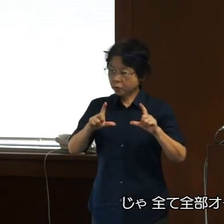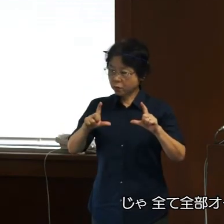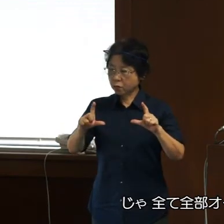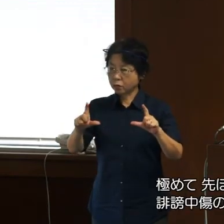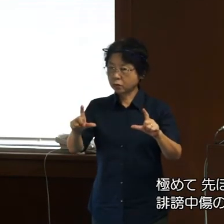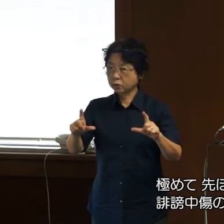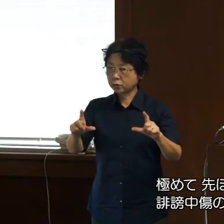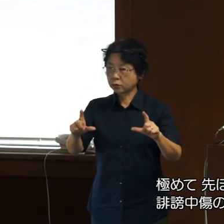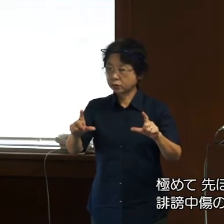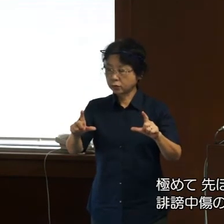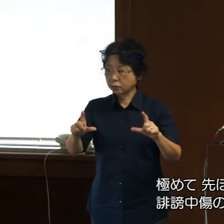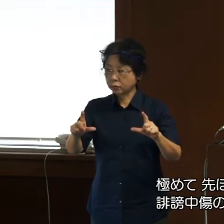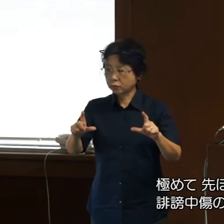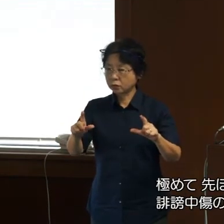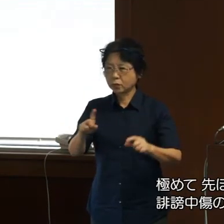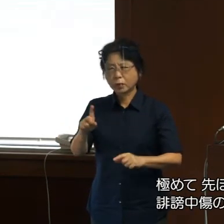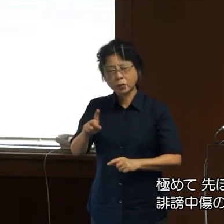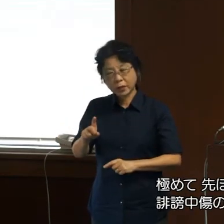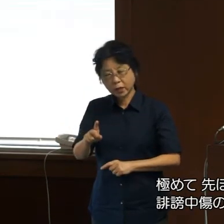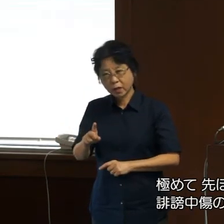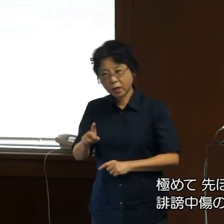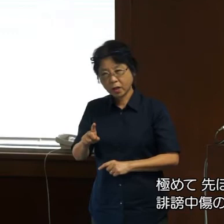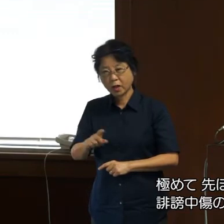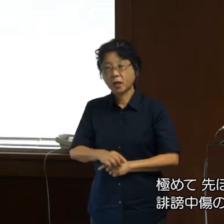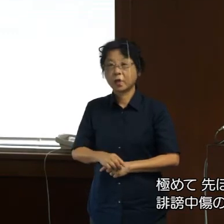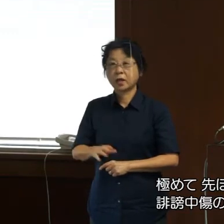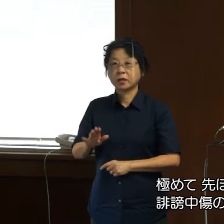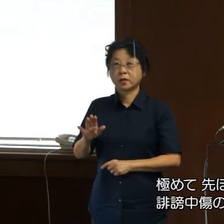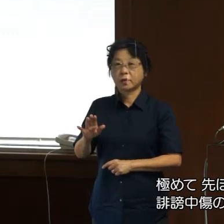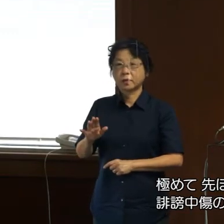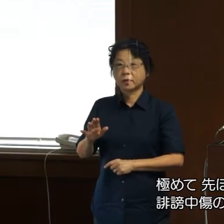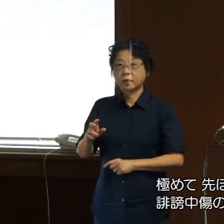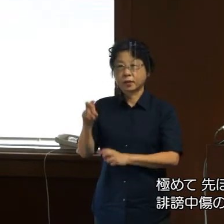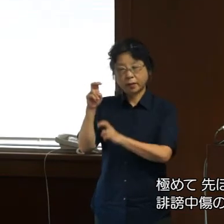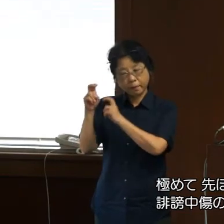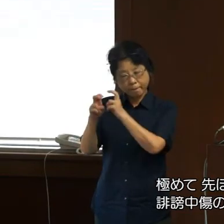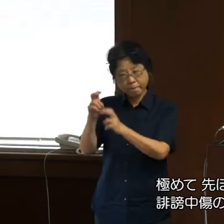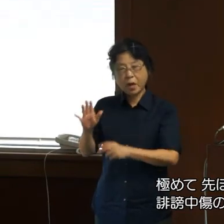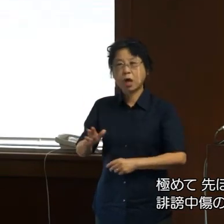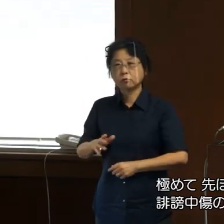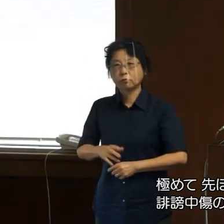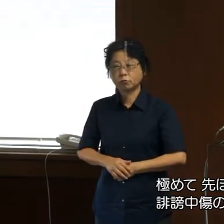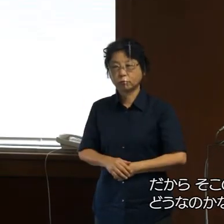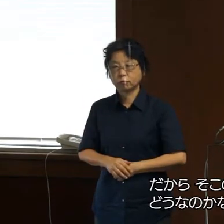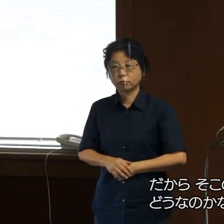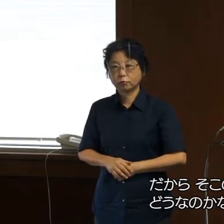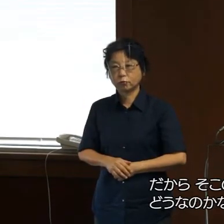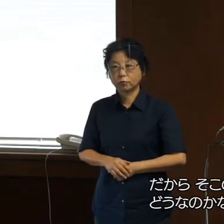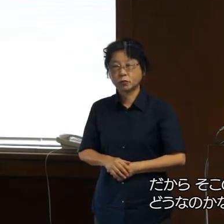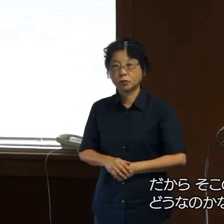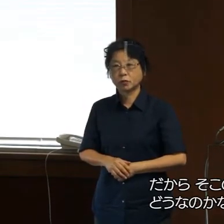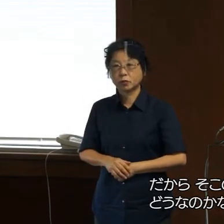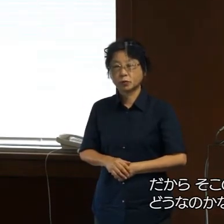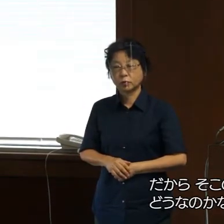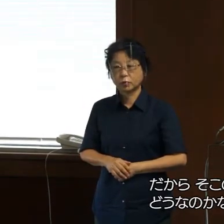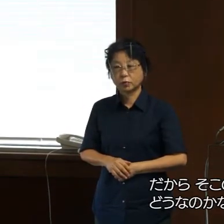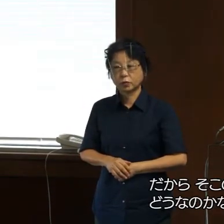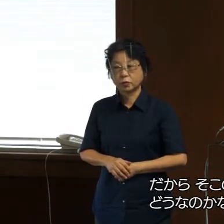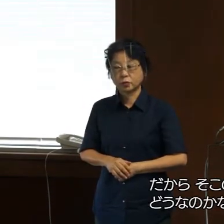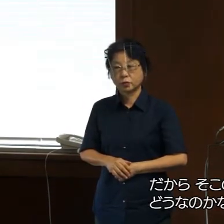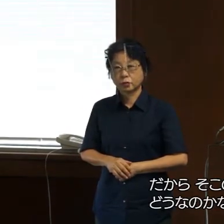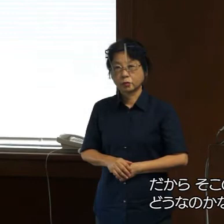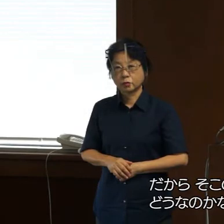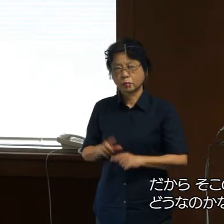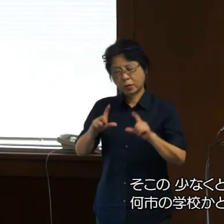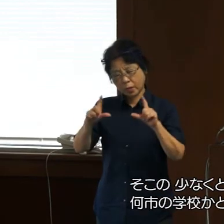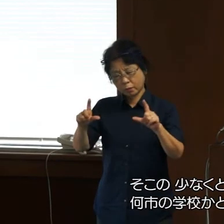するっていうのは極めて、先ほど言った誹謗中傷の関係で、厳しいので、だからそこのあり方っていうのはどうなの